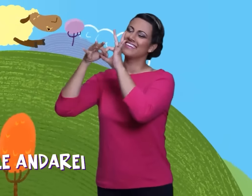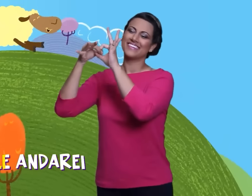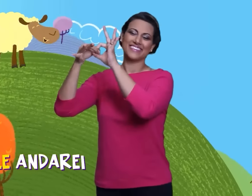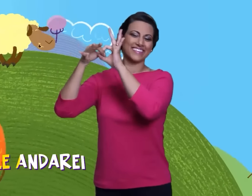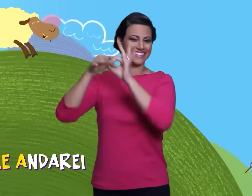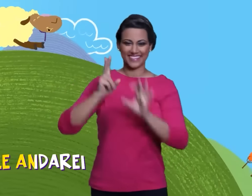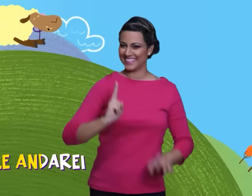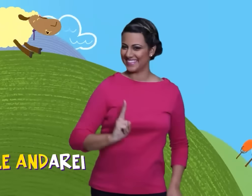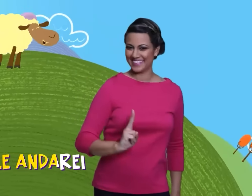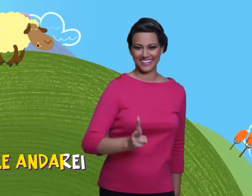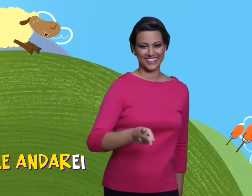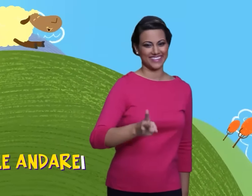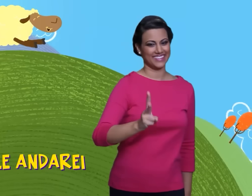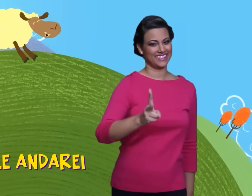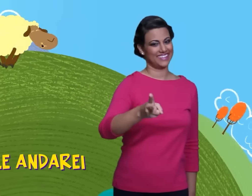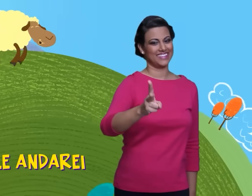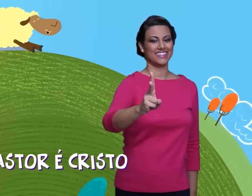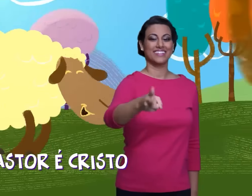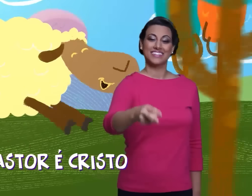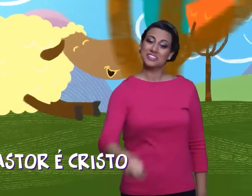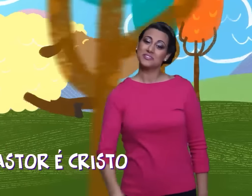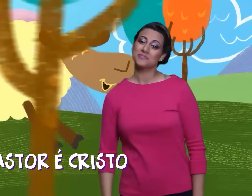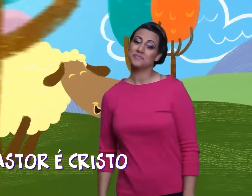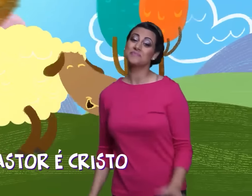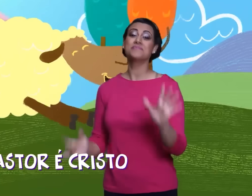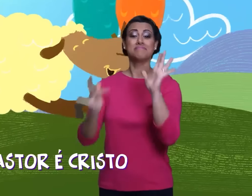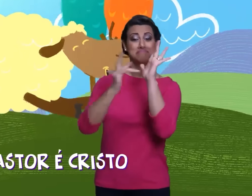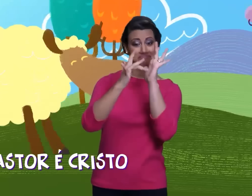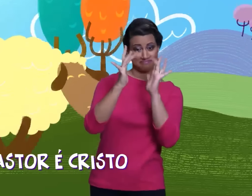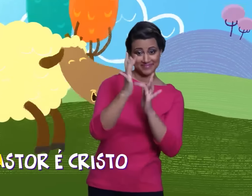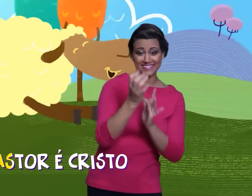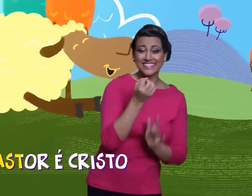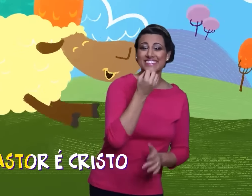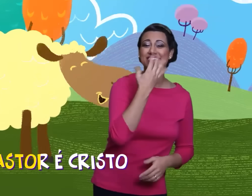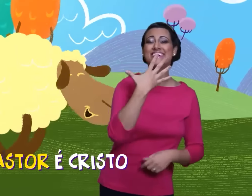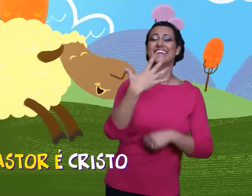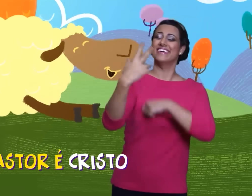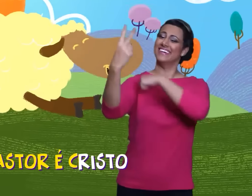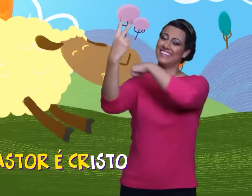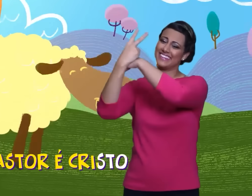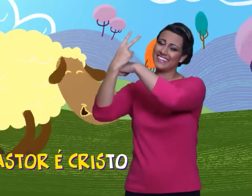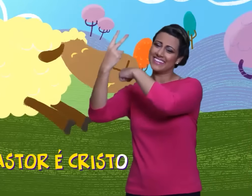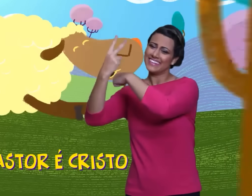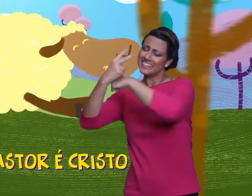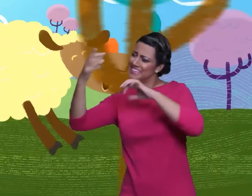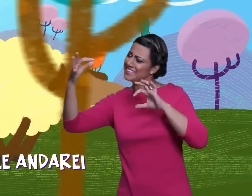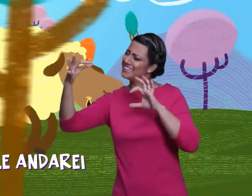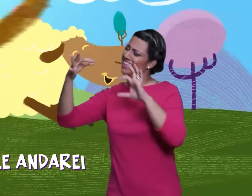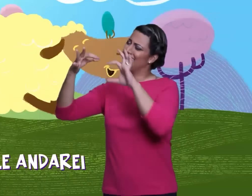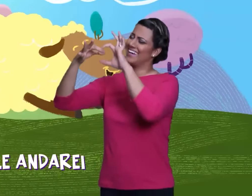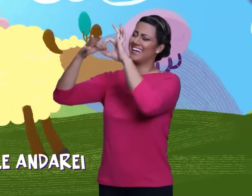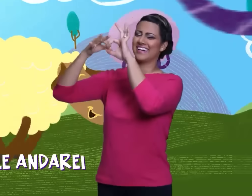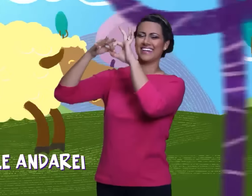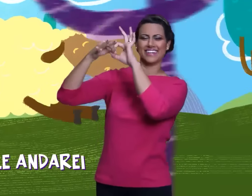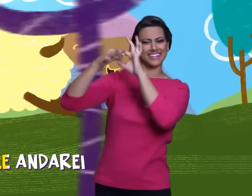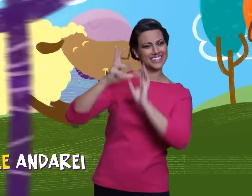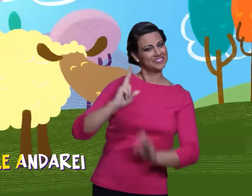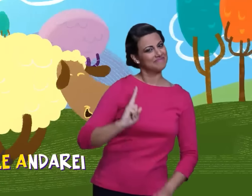Ele andarei. Meu bom pastor é Cristo, com